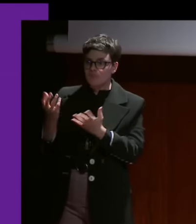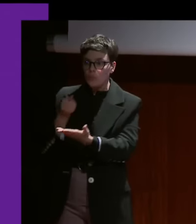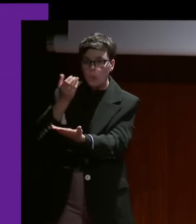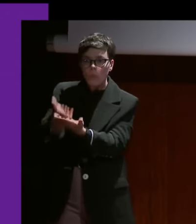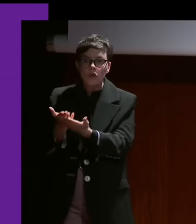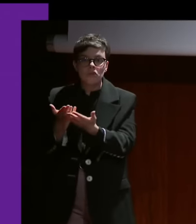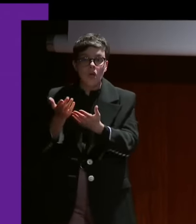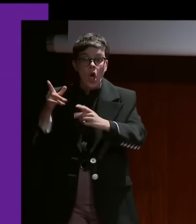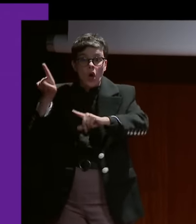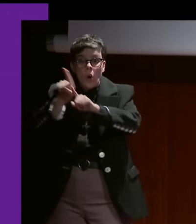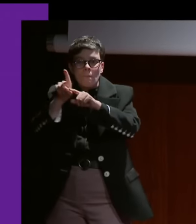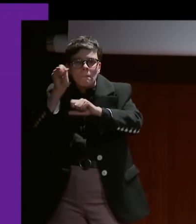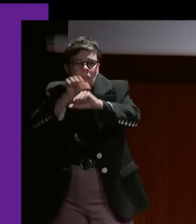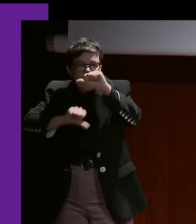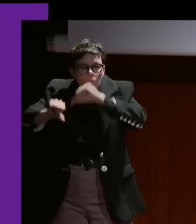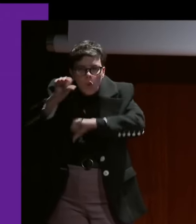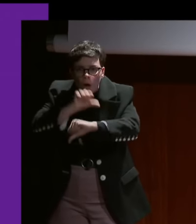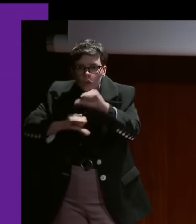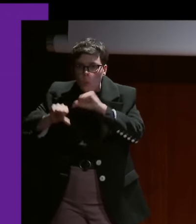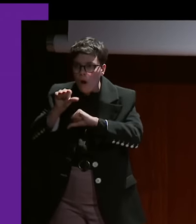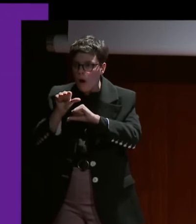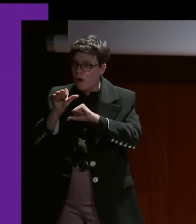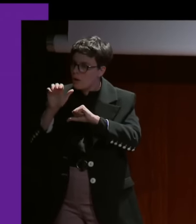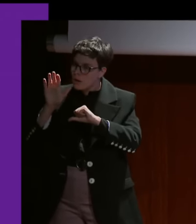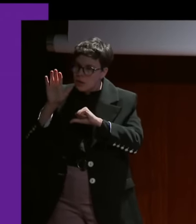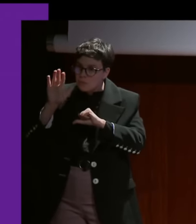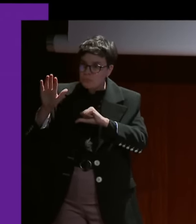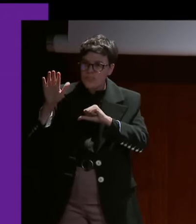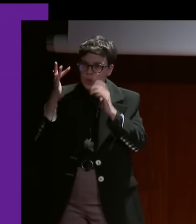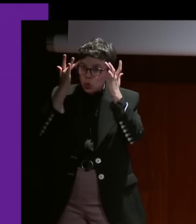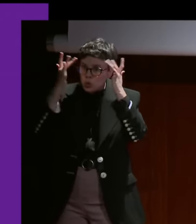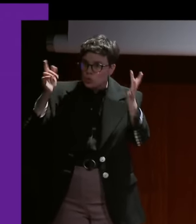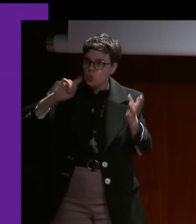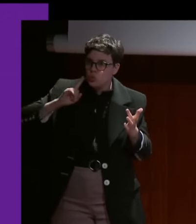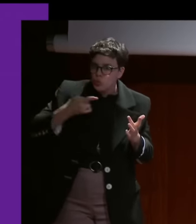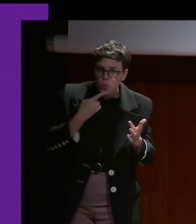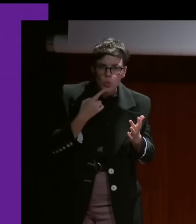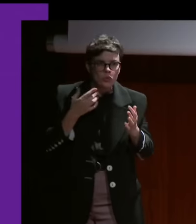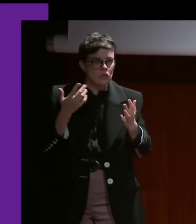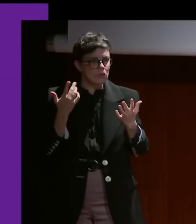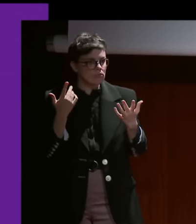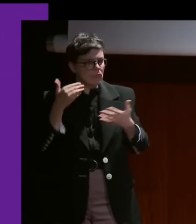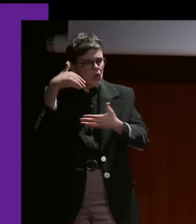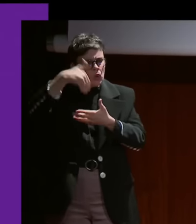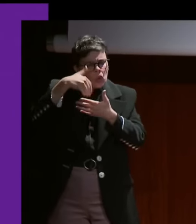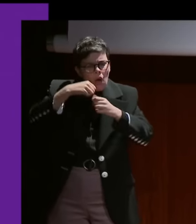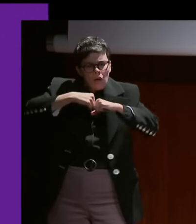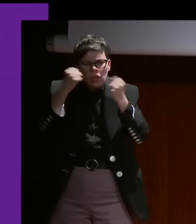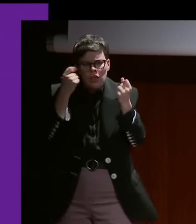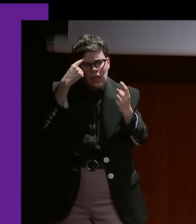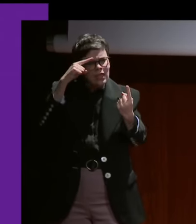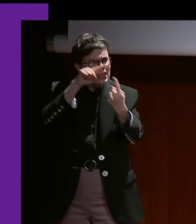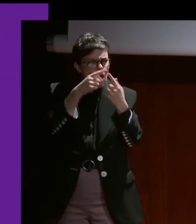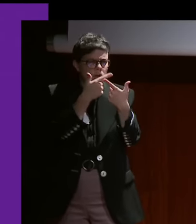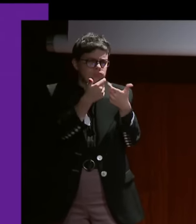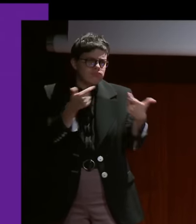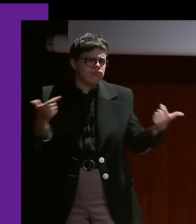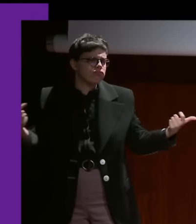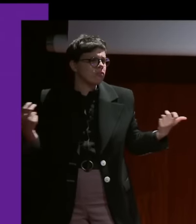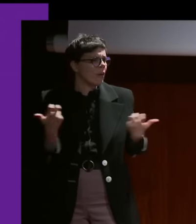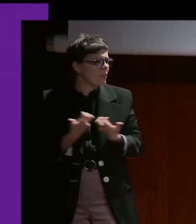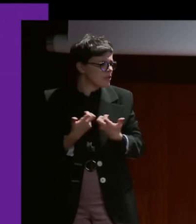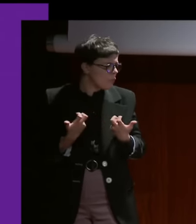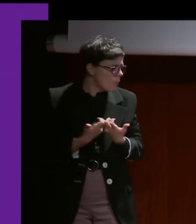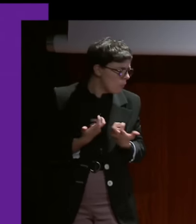parallèle, il y a un laboratoire qui est proposé un laboratoire en lien avec la